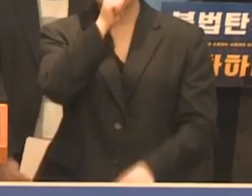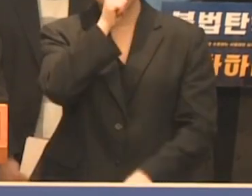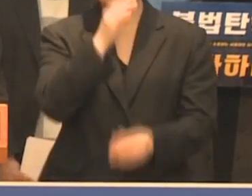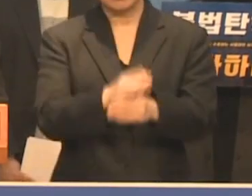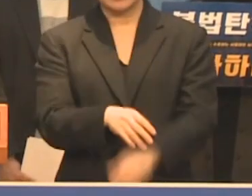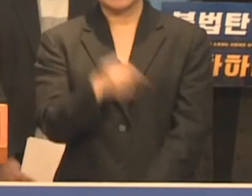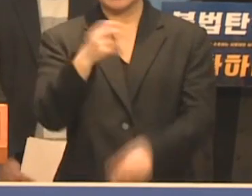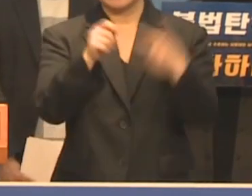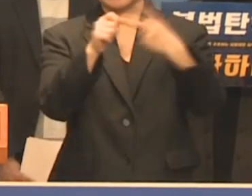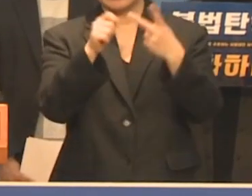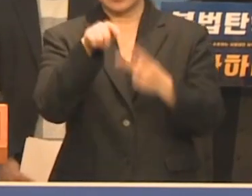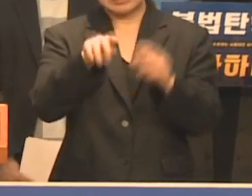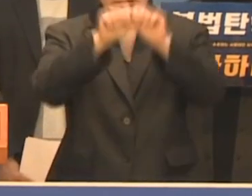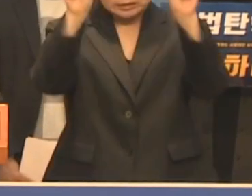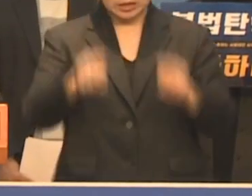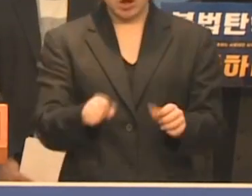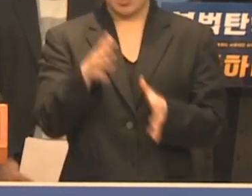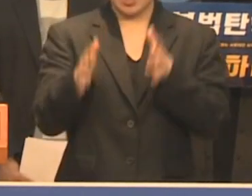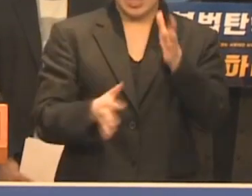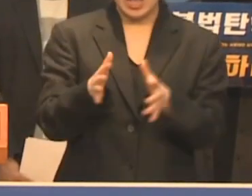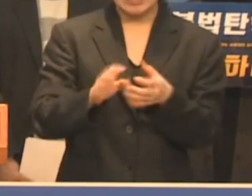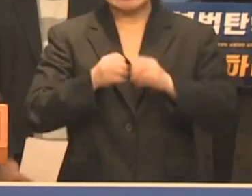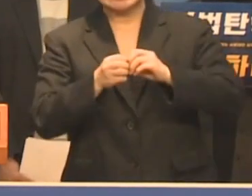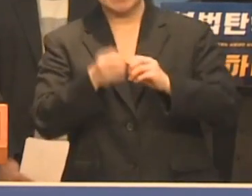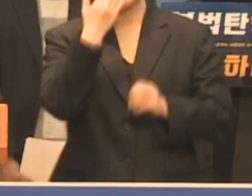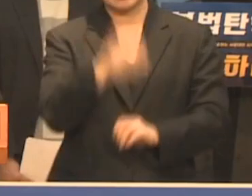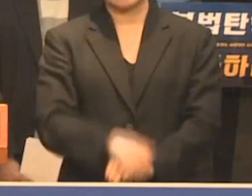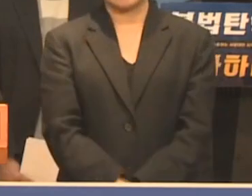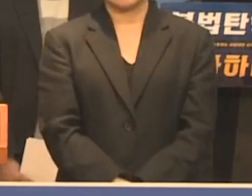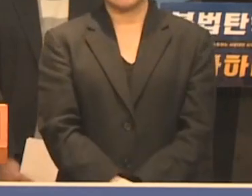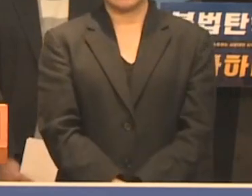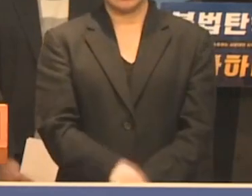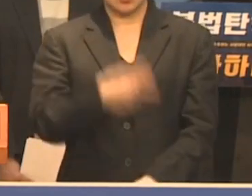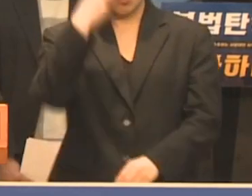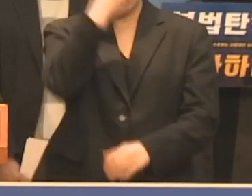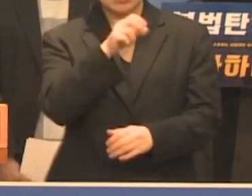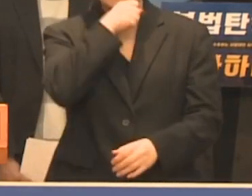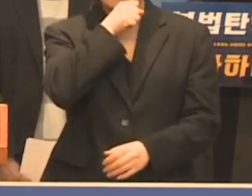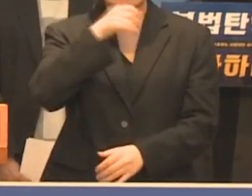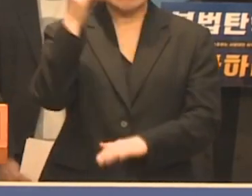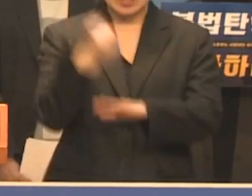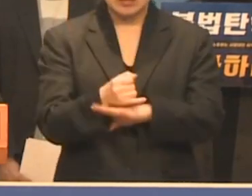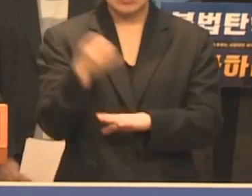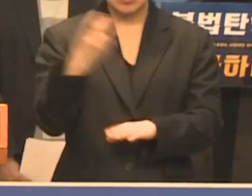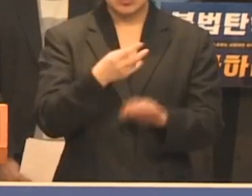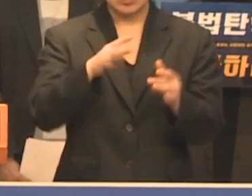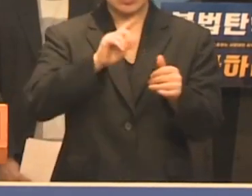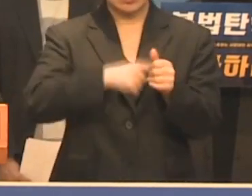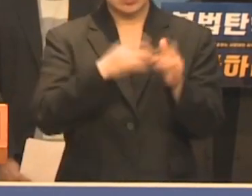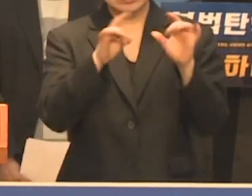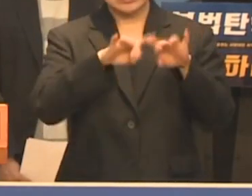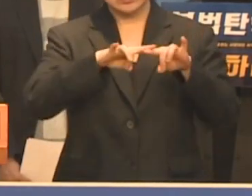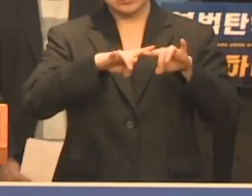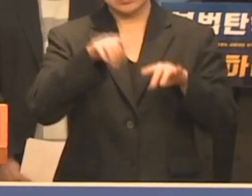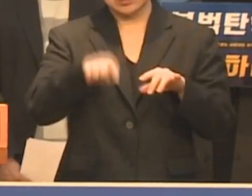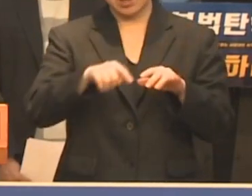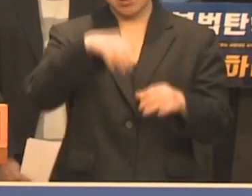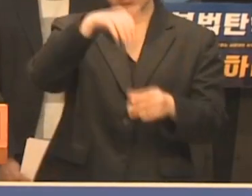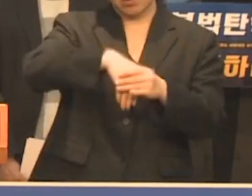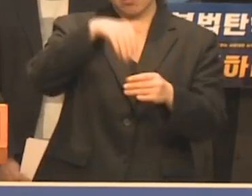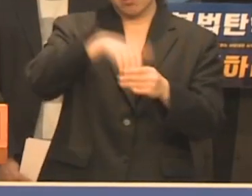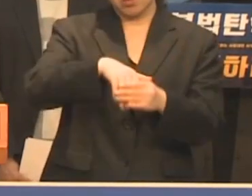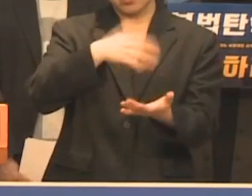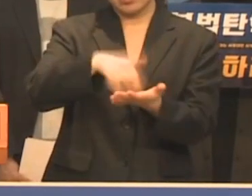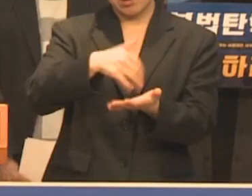둘째, 선관위의 시스템은 허술하고 조작 가능성이 크다는 것입니다. 보안 점수가 낮고 전자개표기에 오류 정황이 있는 점을 고려할 때 선관위의